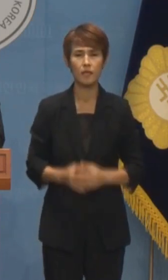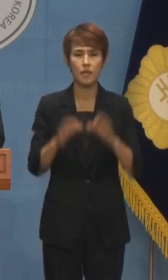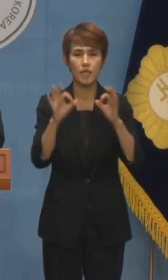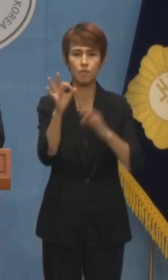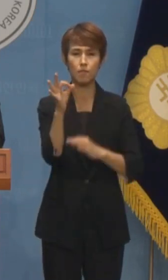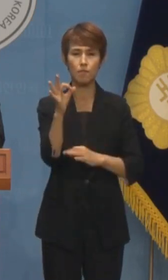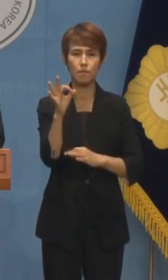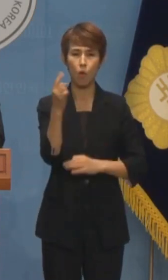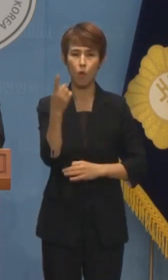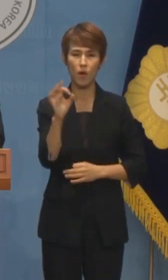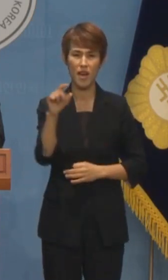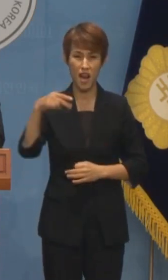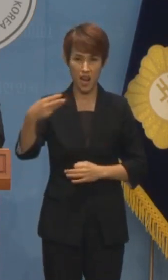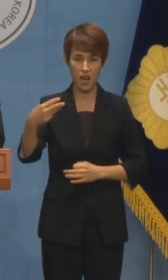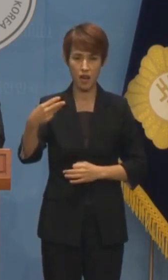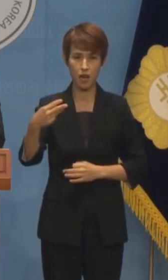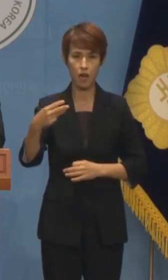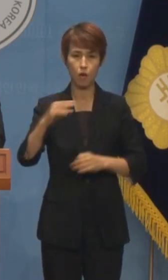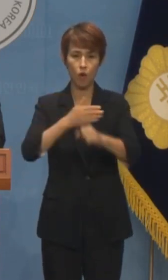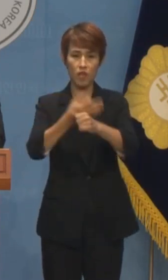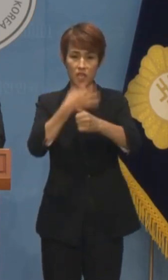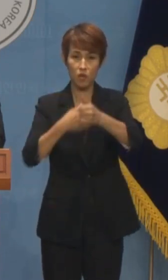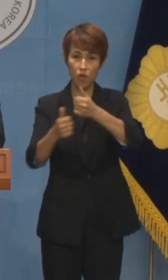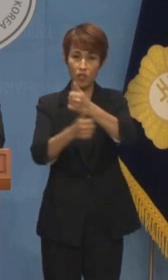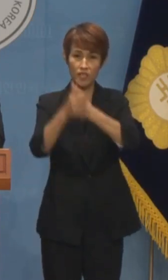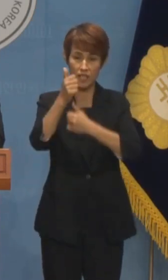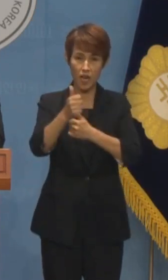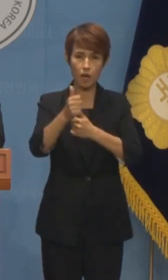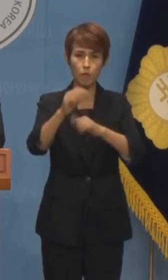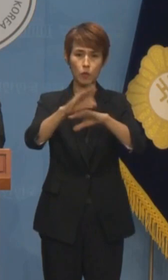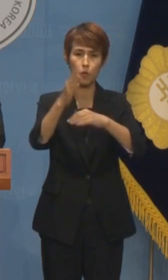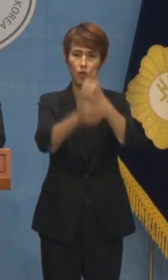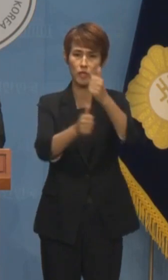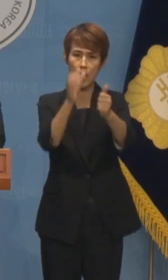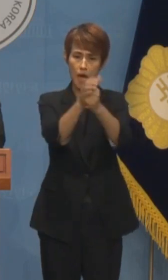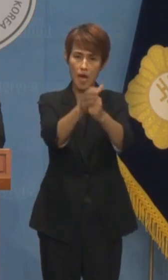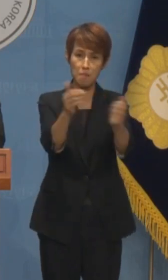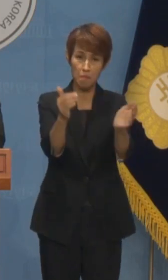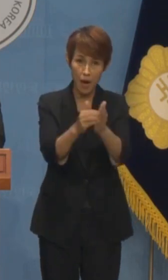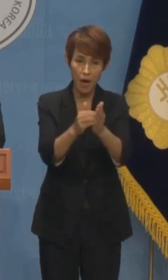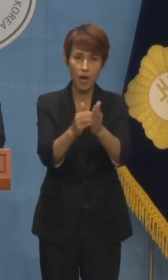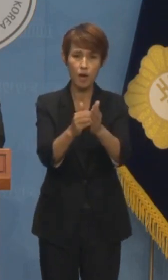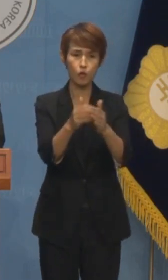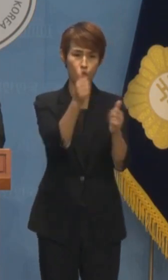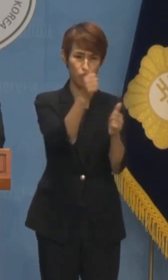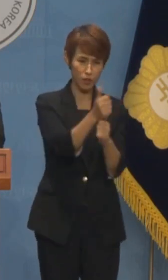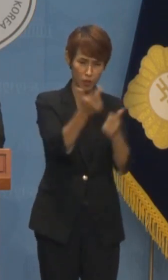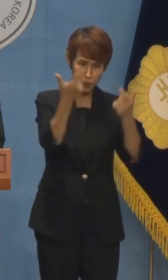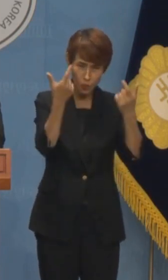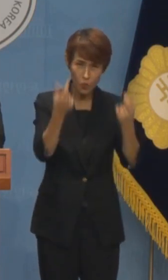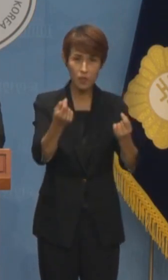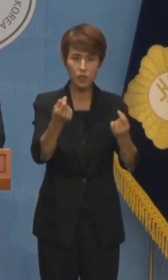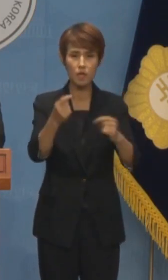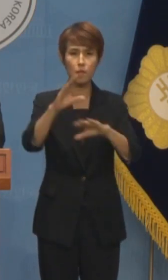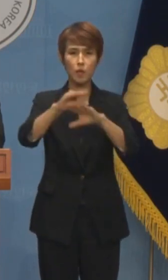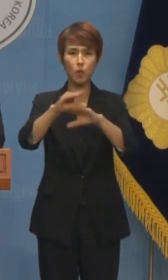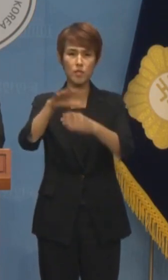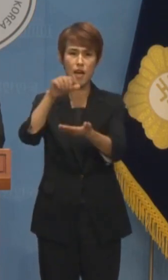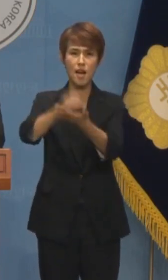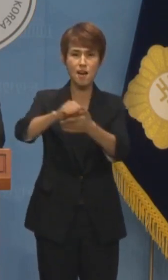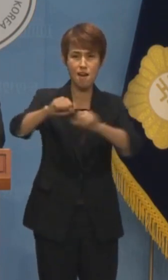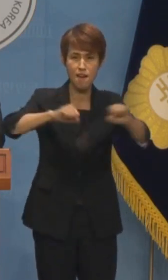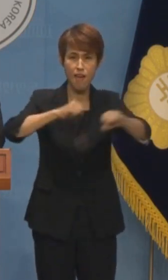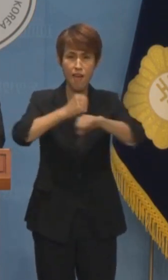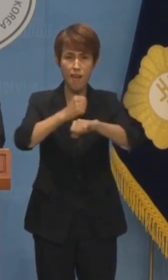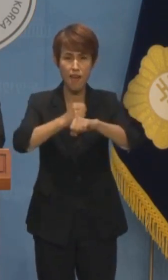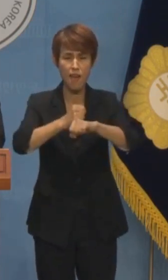김홍일 건의위원장을 방통위원장으로 돌려쓰더니 김태규 부위원장도 똑같이 방송장악에